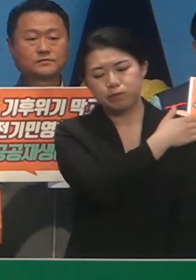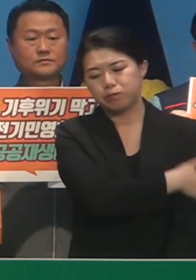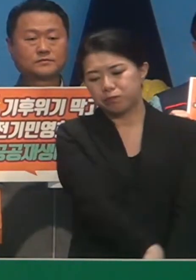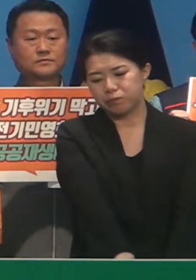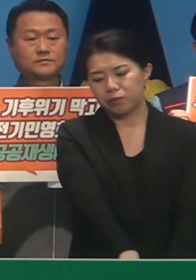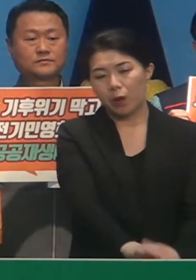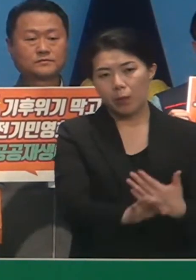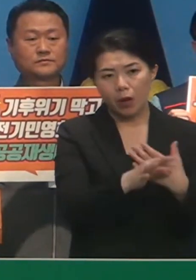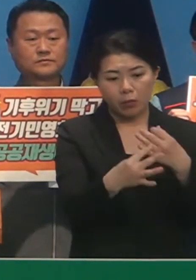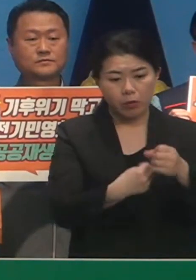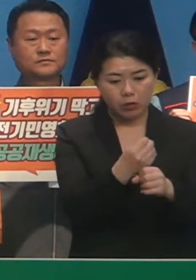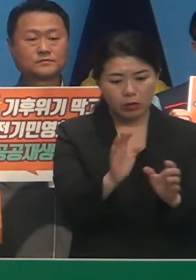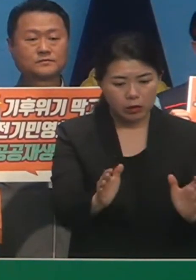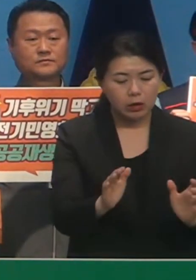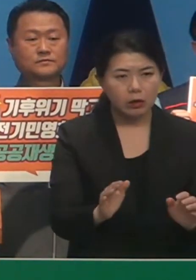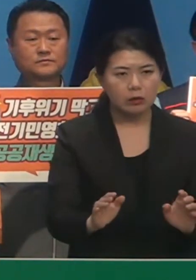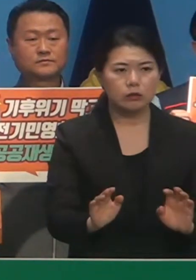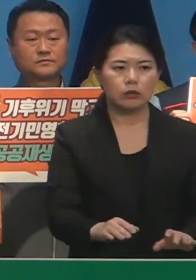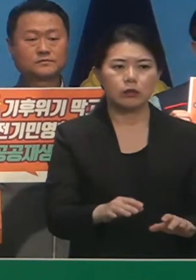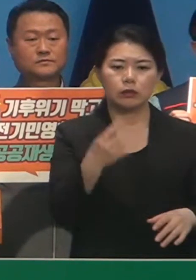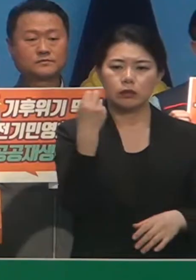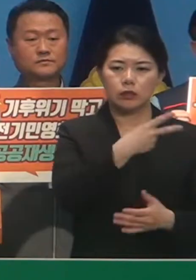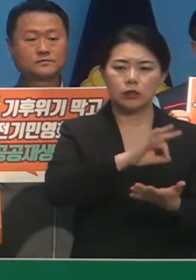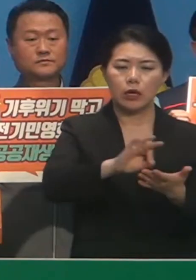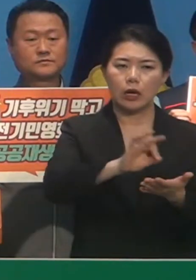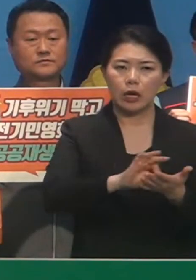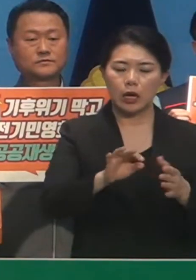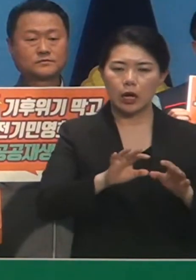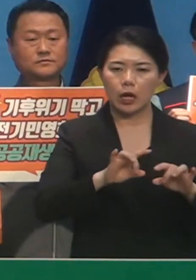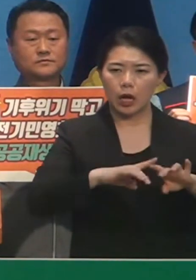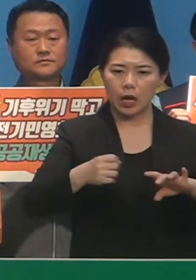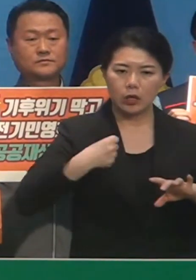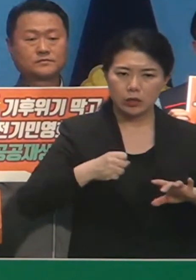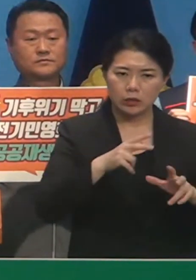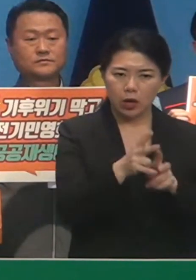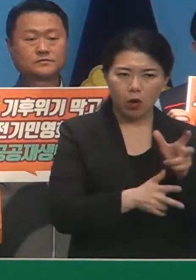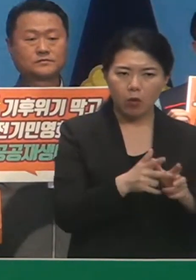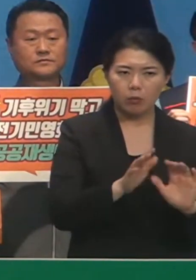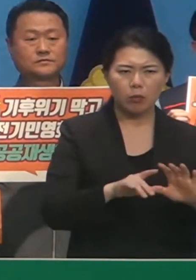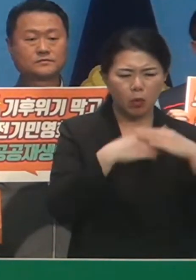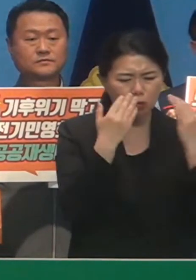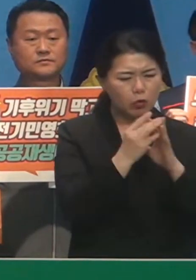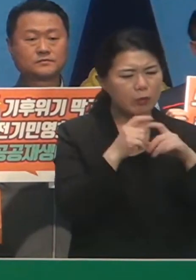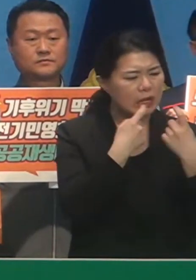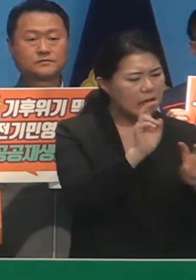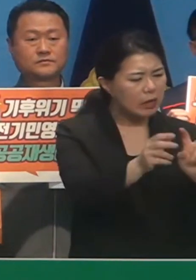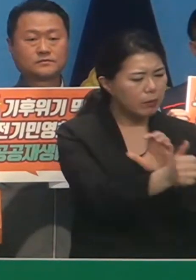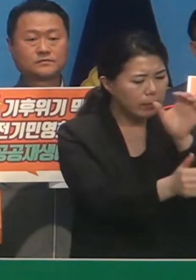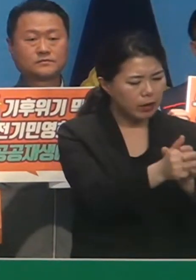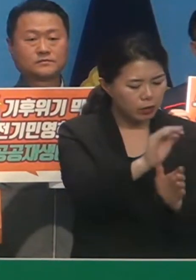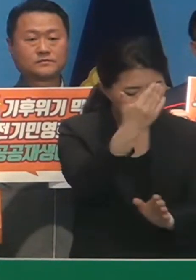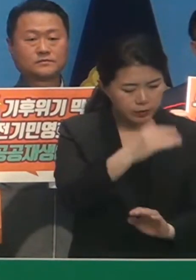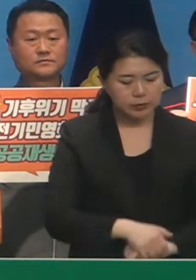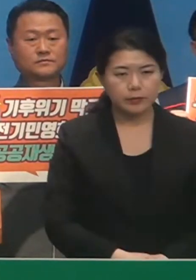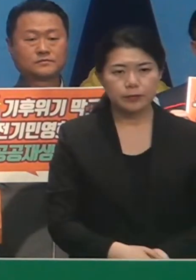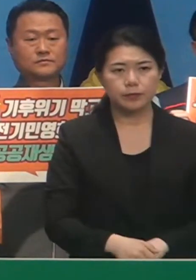되면 수년 내에 재생에너지 산업이 민영화될 것입니다. 특히